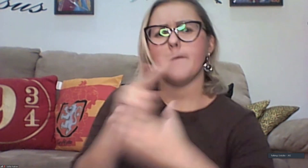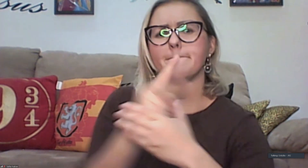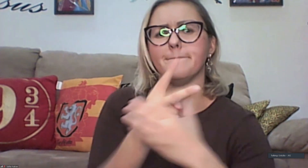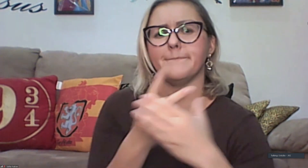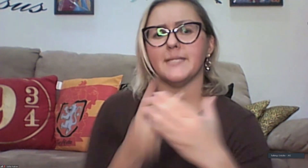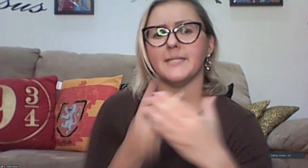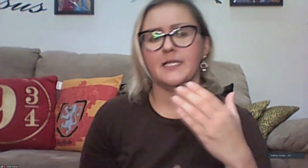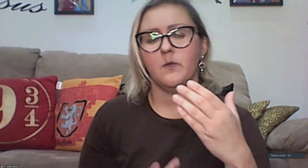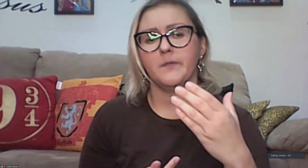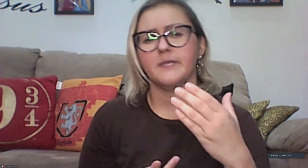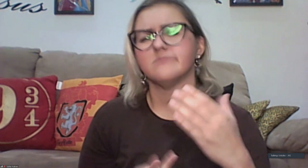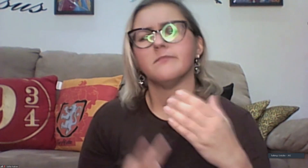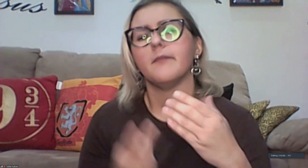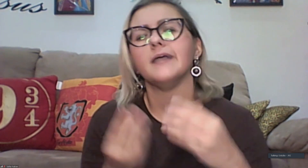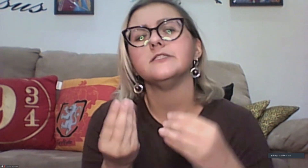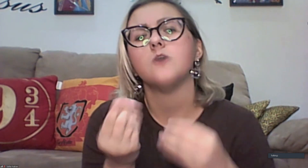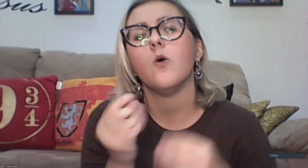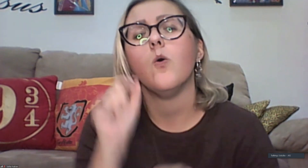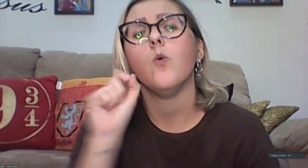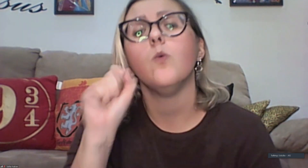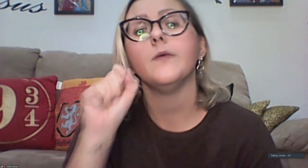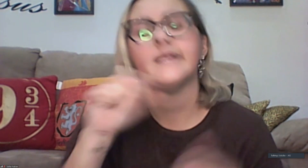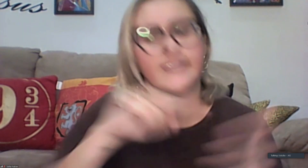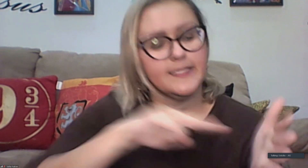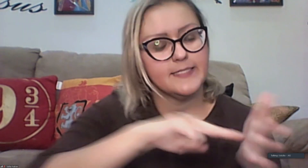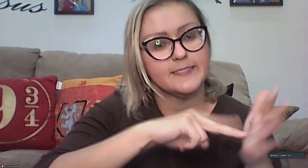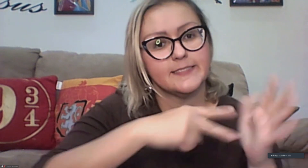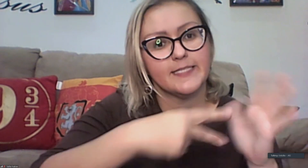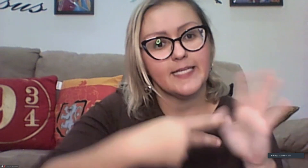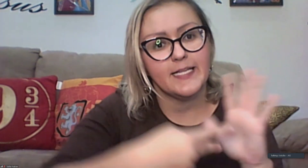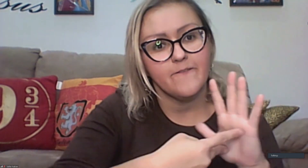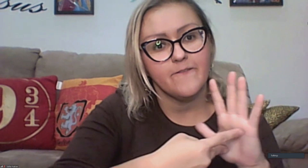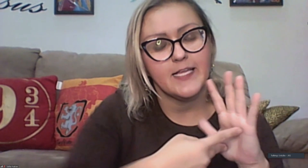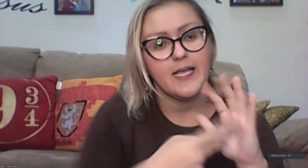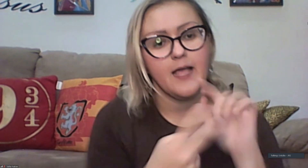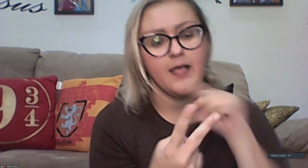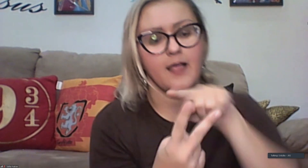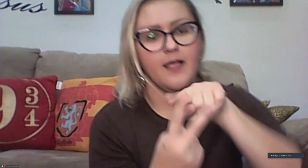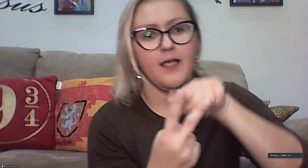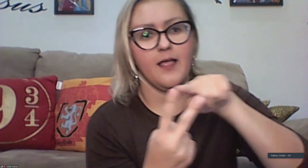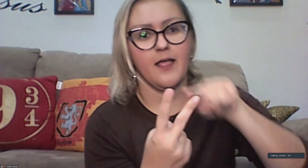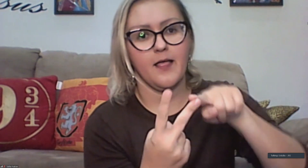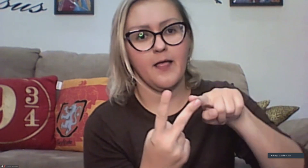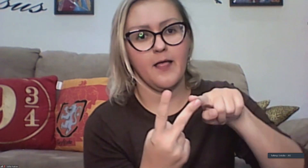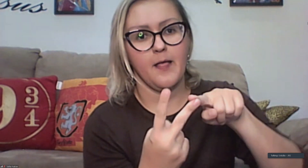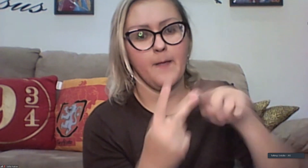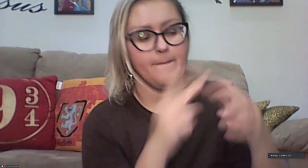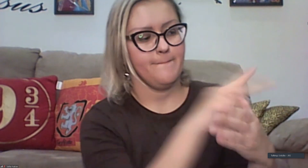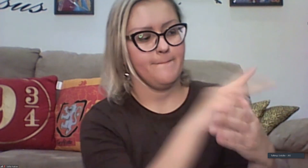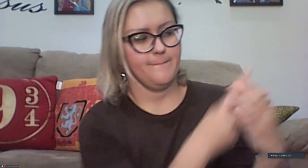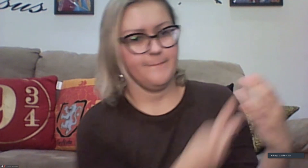no ensino bilíngue. Porque nós pensamos assim, bilíngue, o